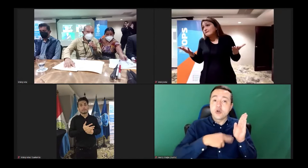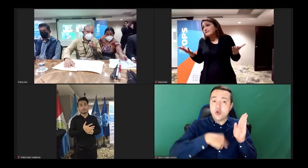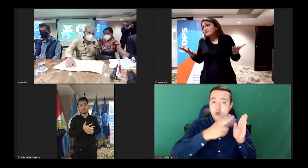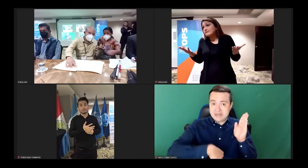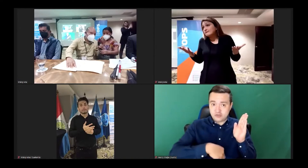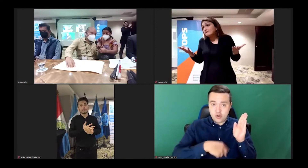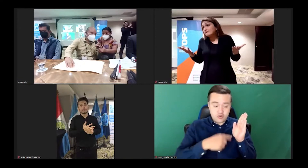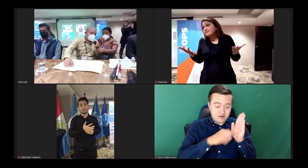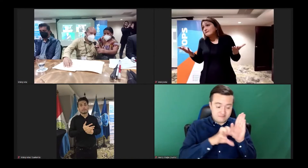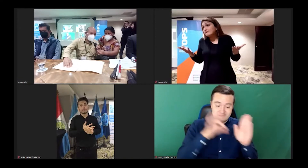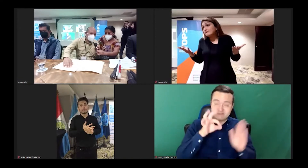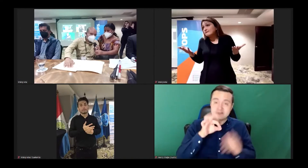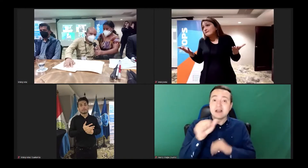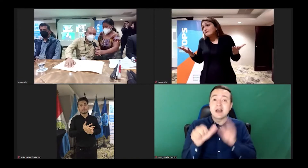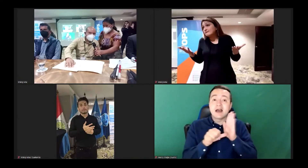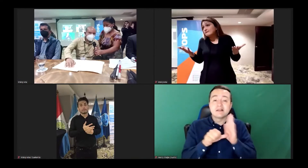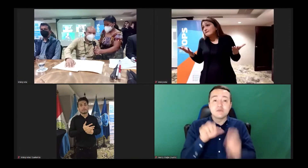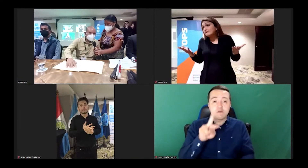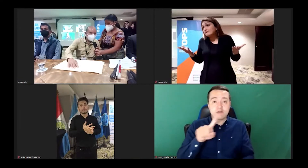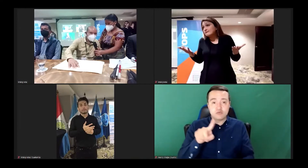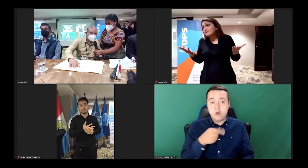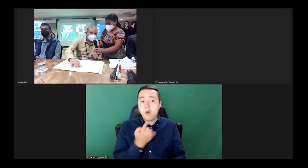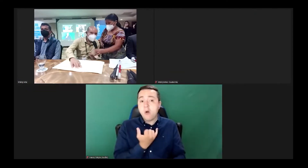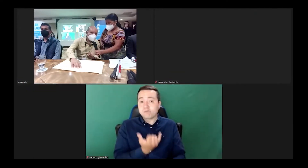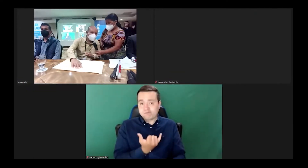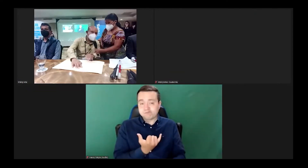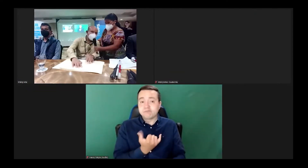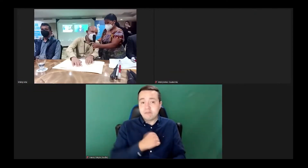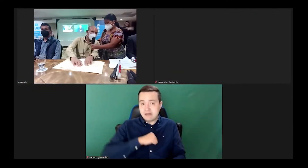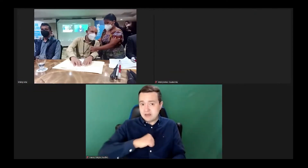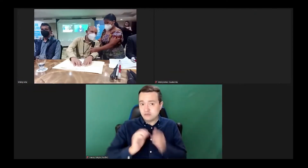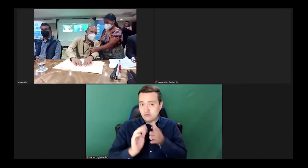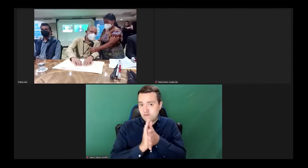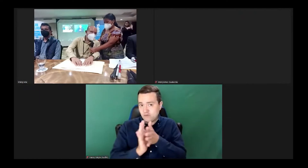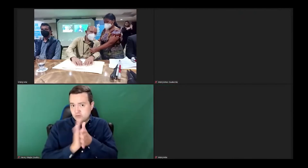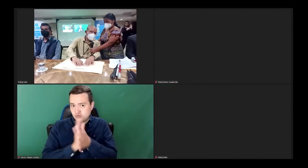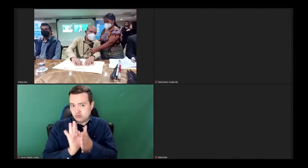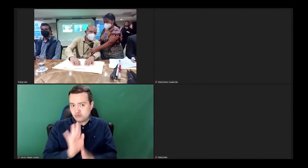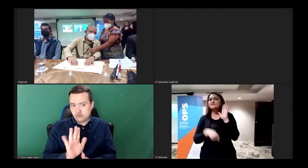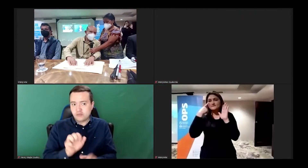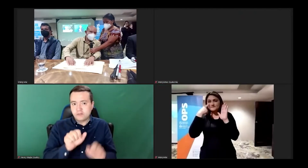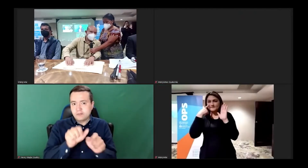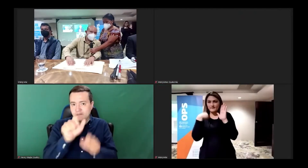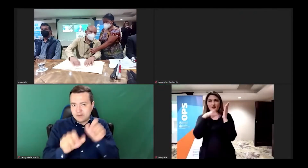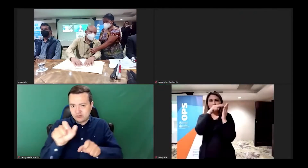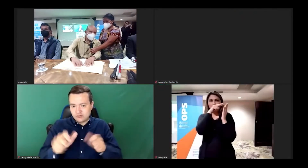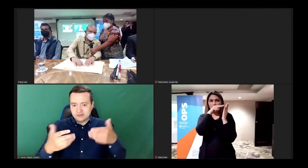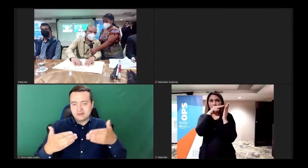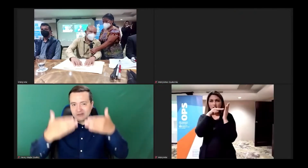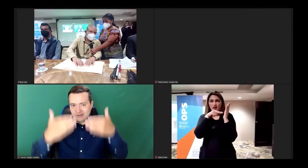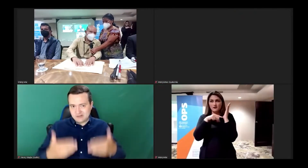Convención para las Personas con Discapacidad. Vamos a leer parte de este